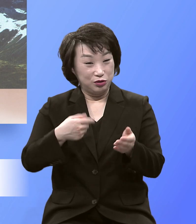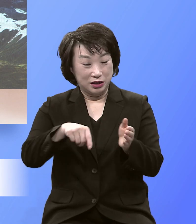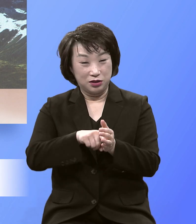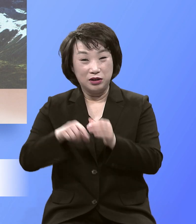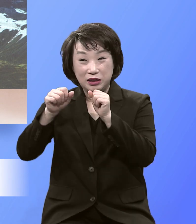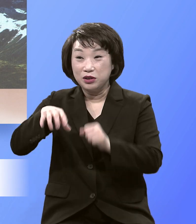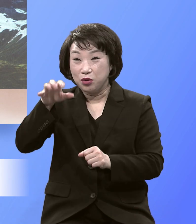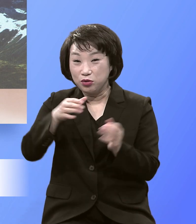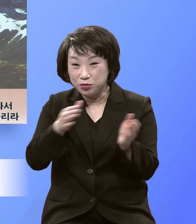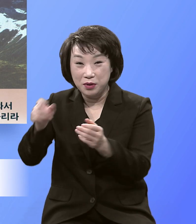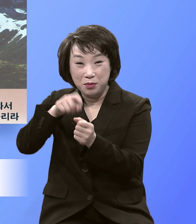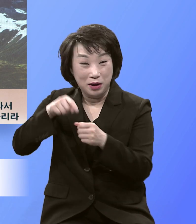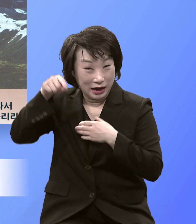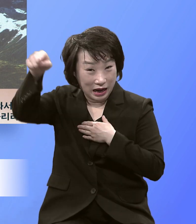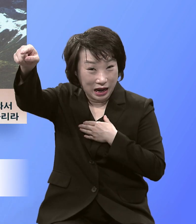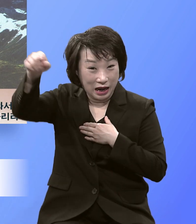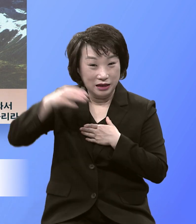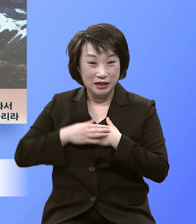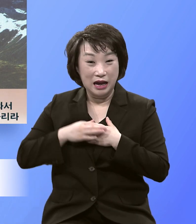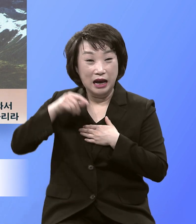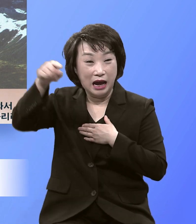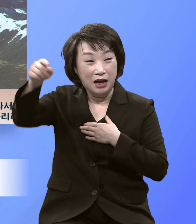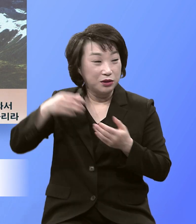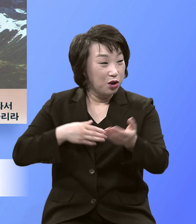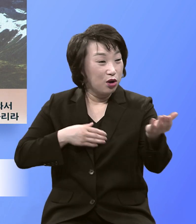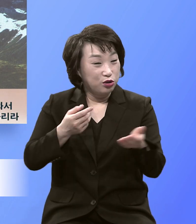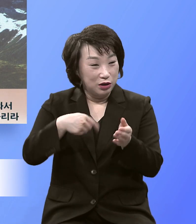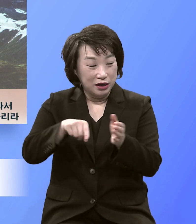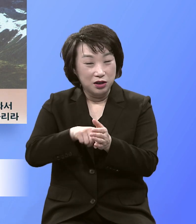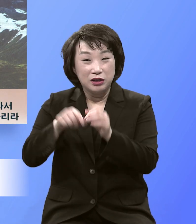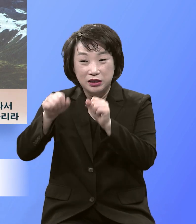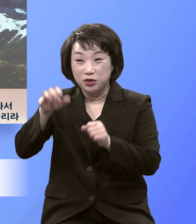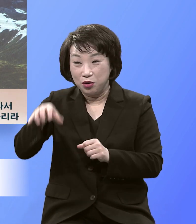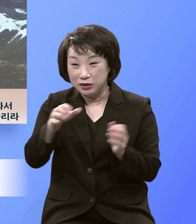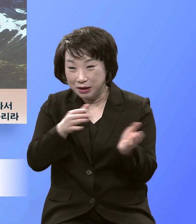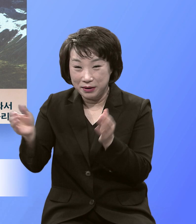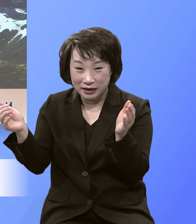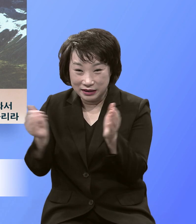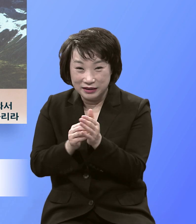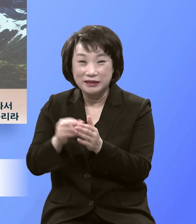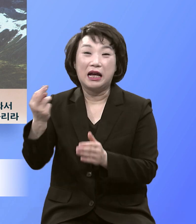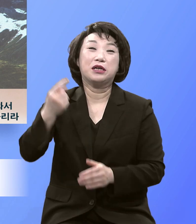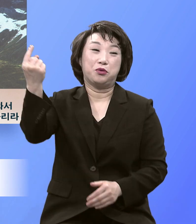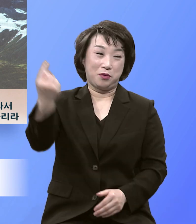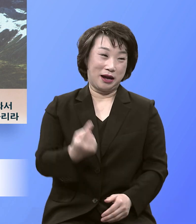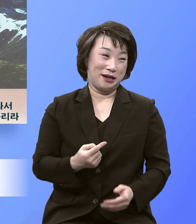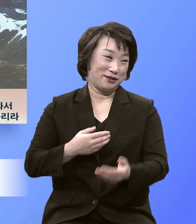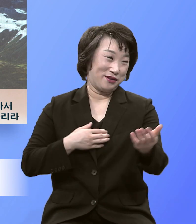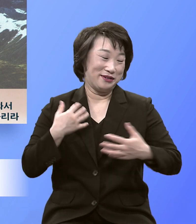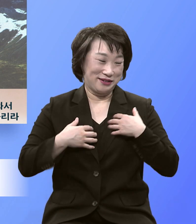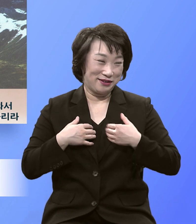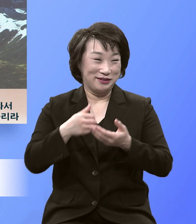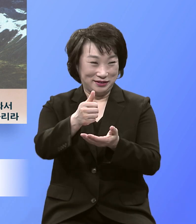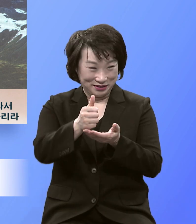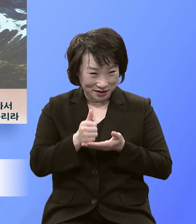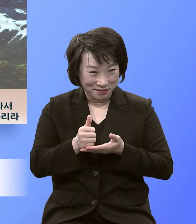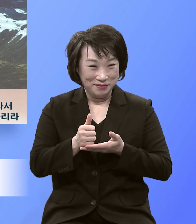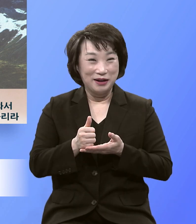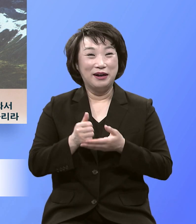처소를 예비하라고 하노니 가서 너희를 위해서 처소를 예비하면 내가 다시 와서 너희로